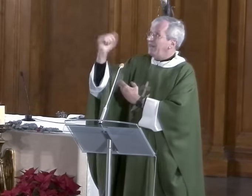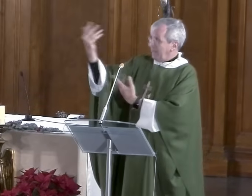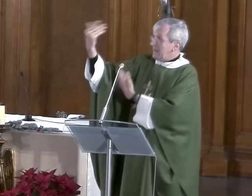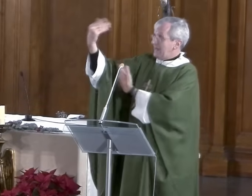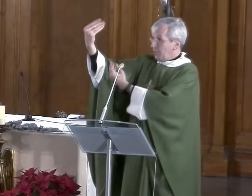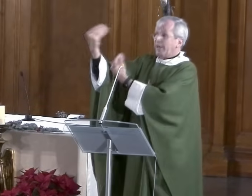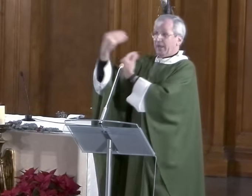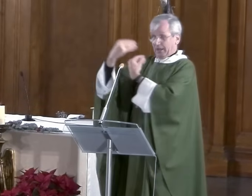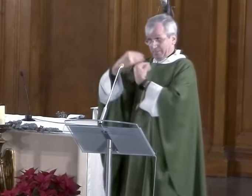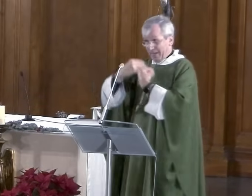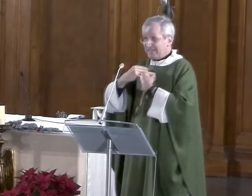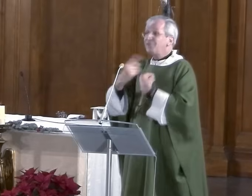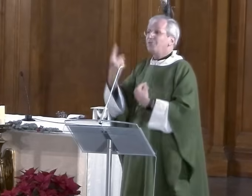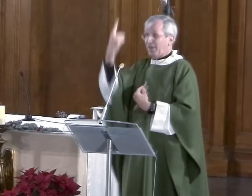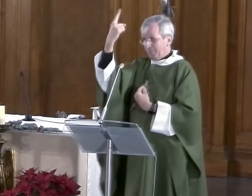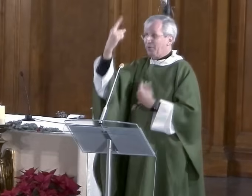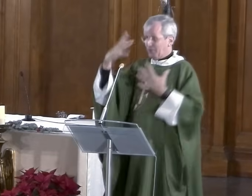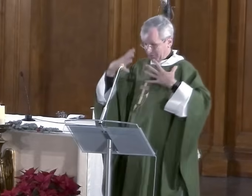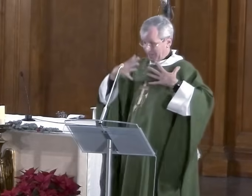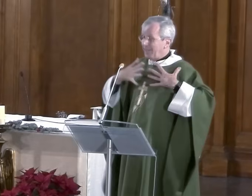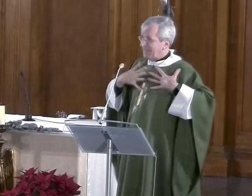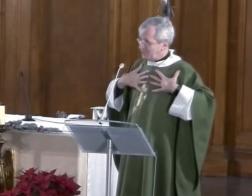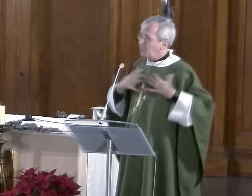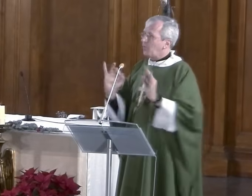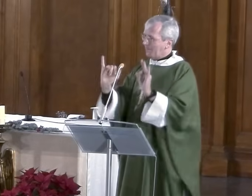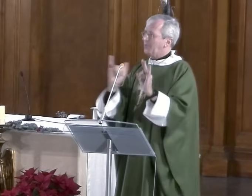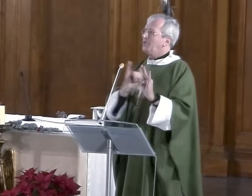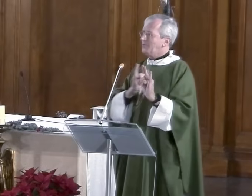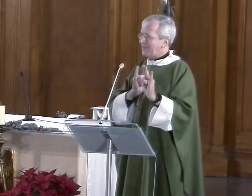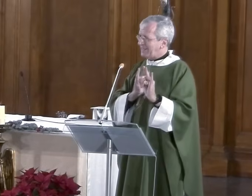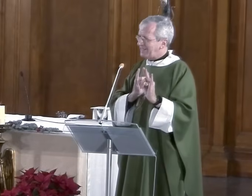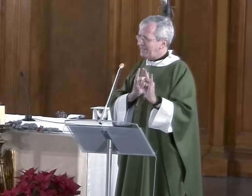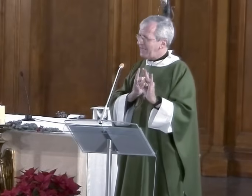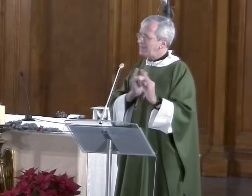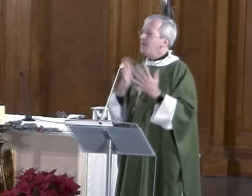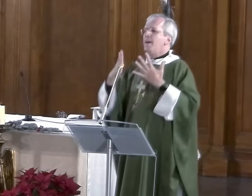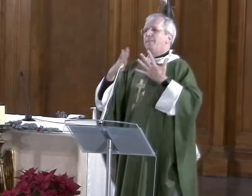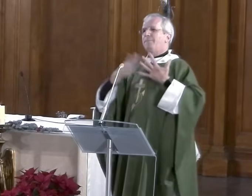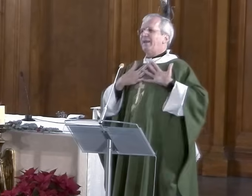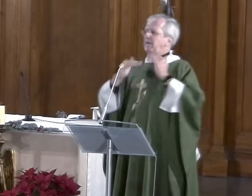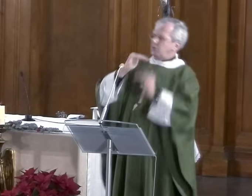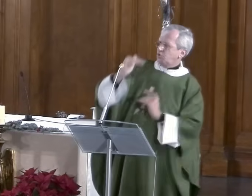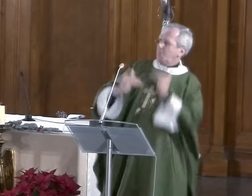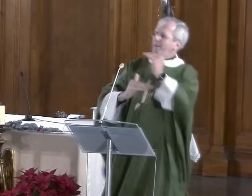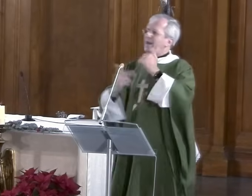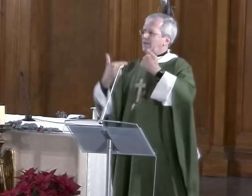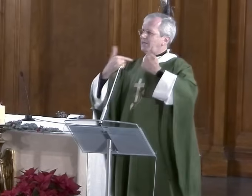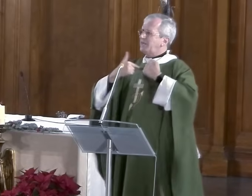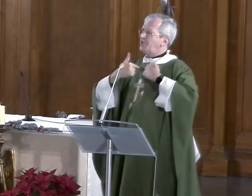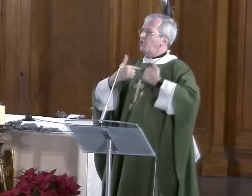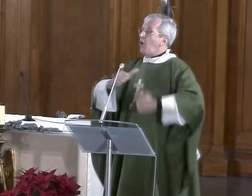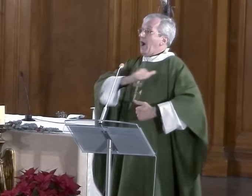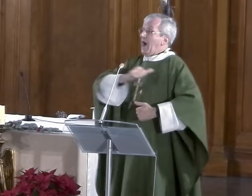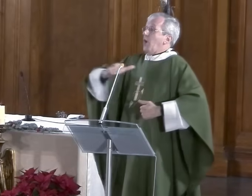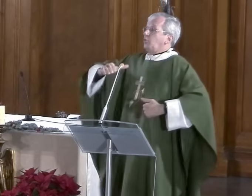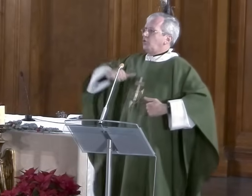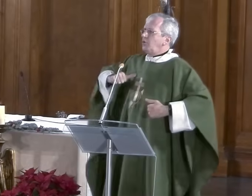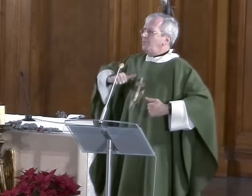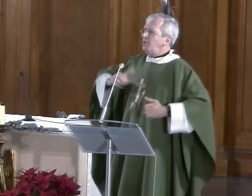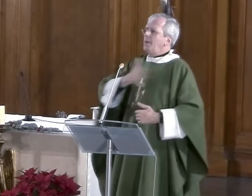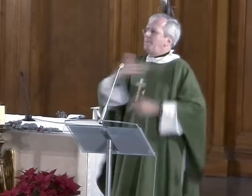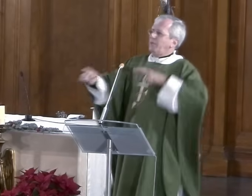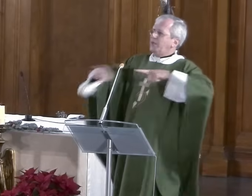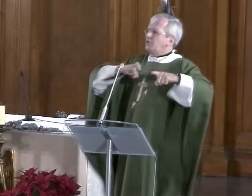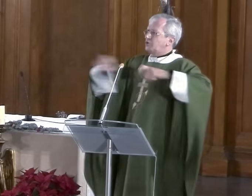rechazar lo que me ha sido dado por Dios, que es un cuerpo con una identidad, para superar y ser yo